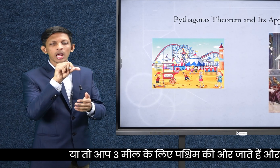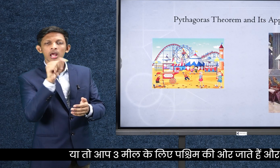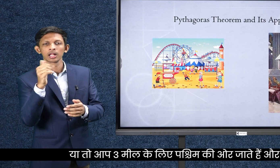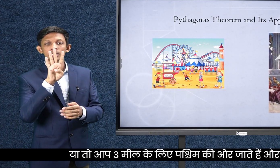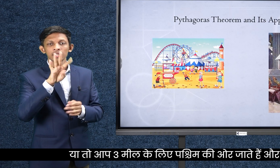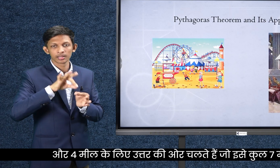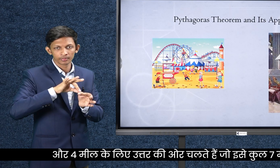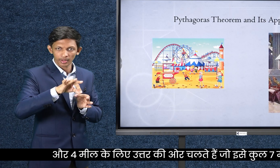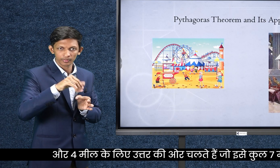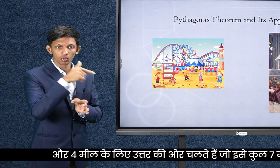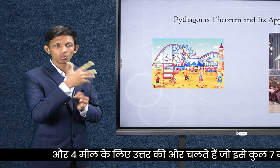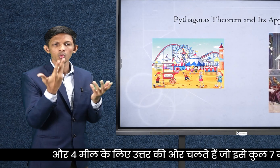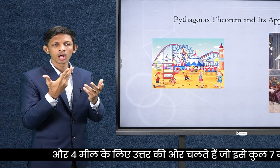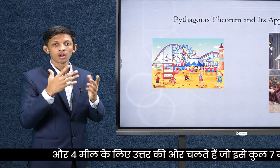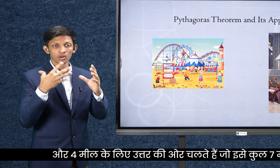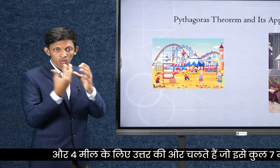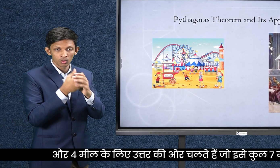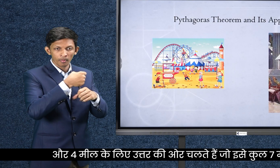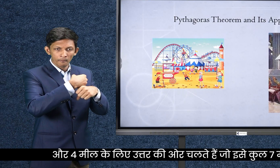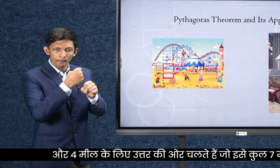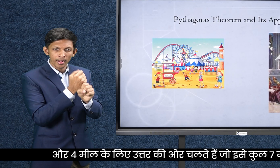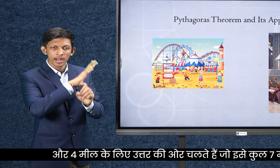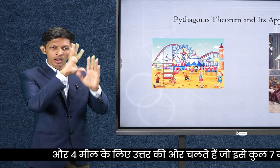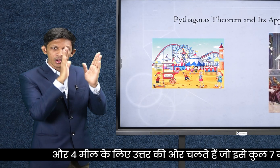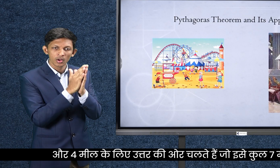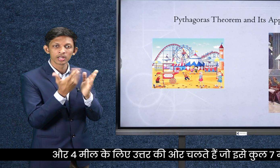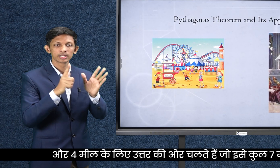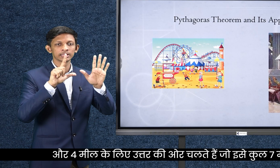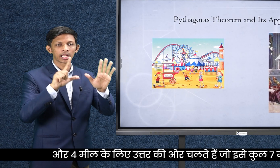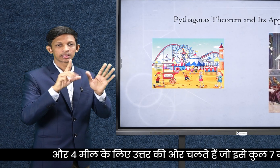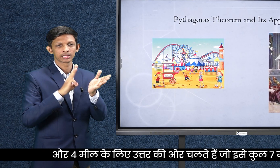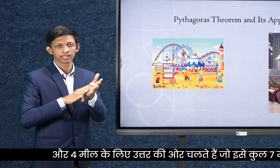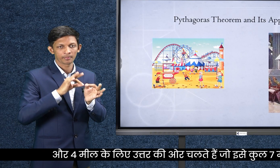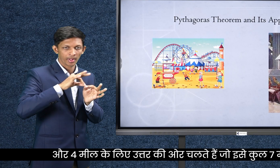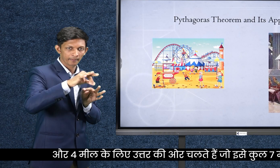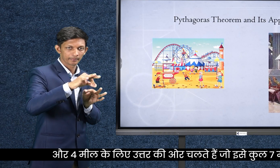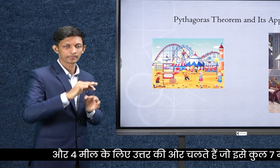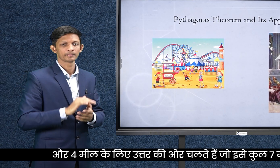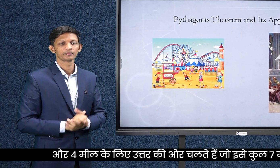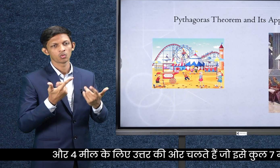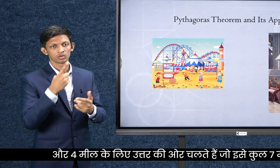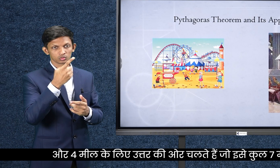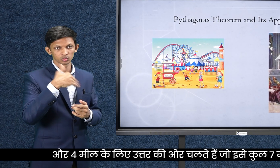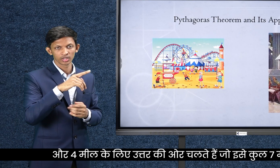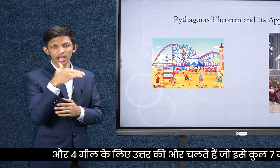फिर 1 और 4 मील के लिए उत्तर की ओर चलते हैं, जो इसे कुल 7 मील बनाता